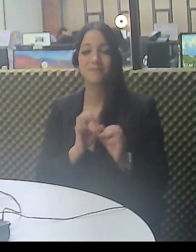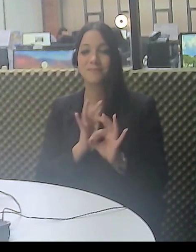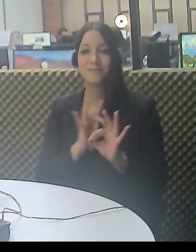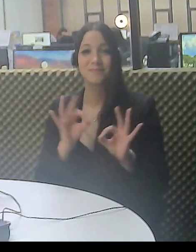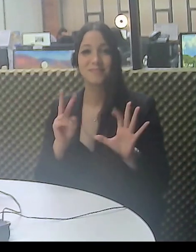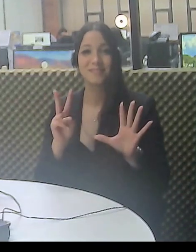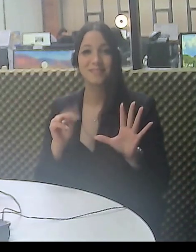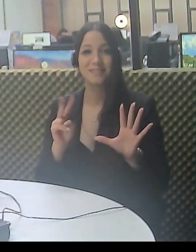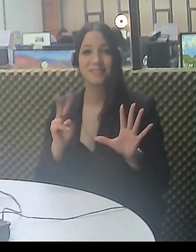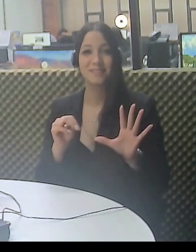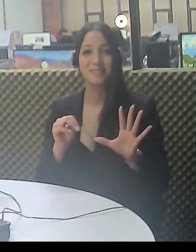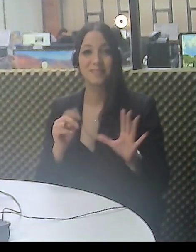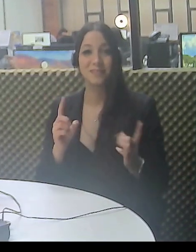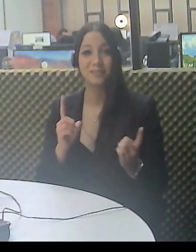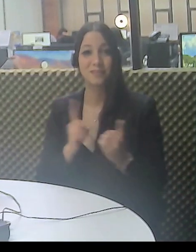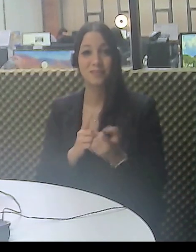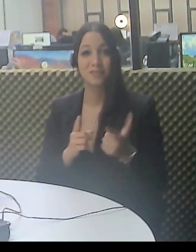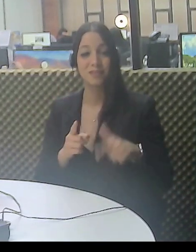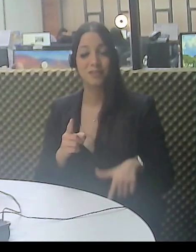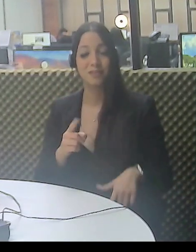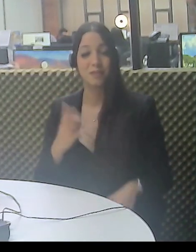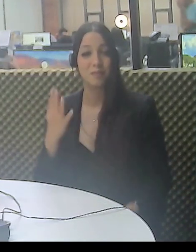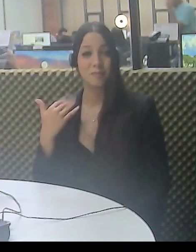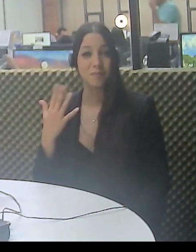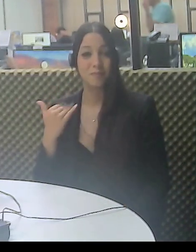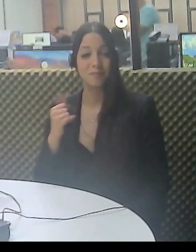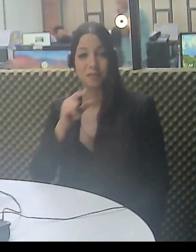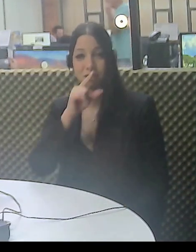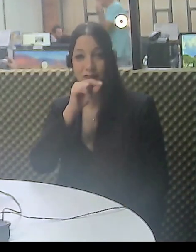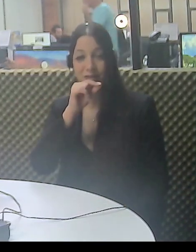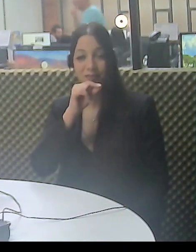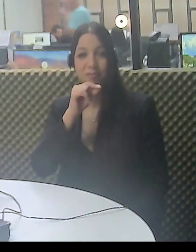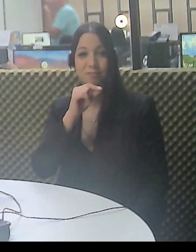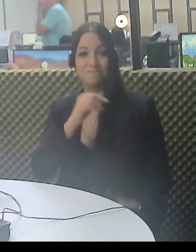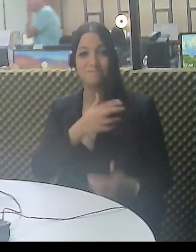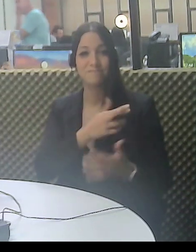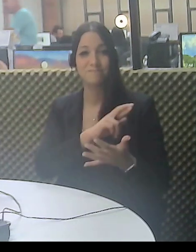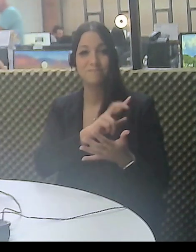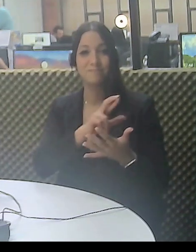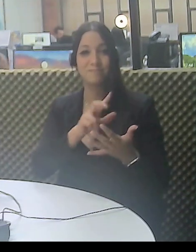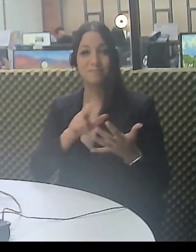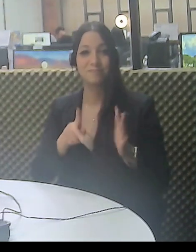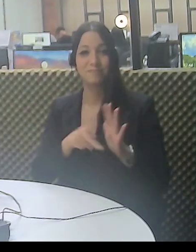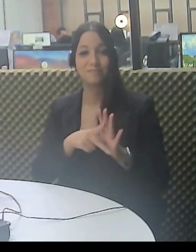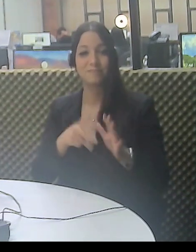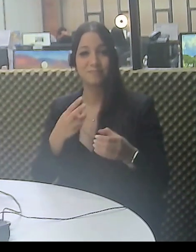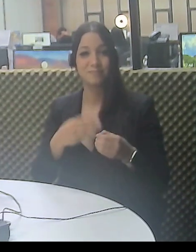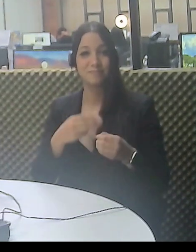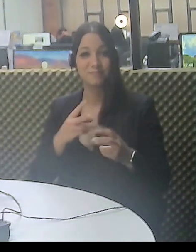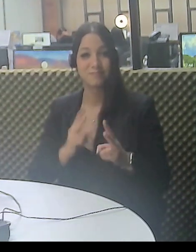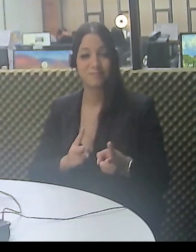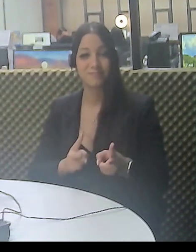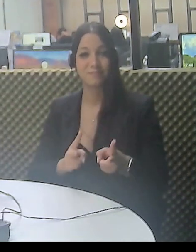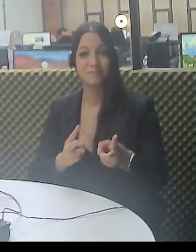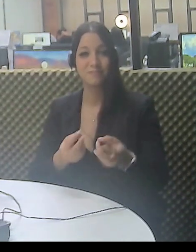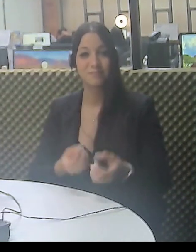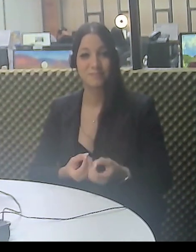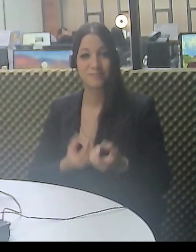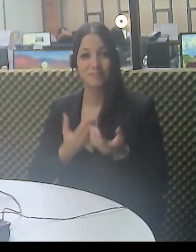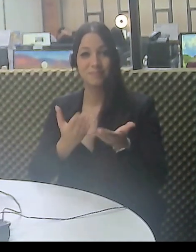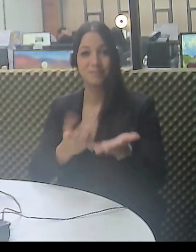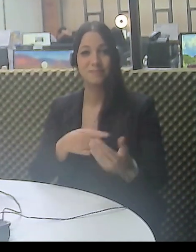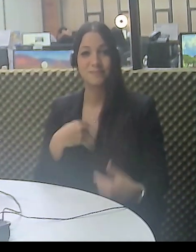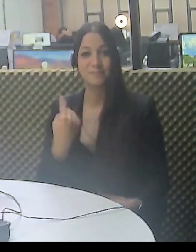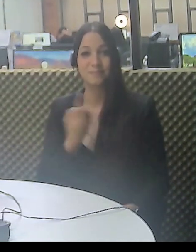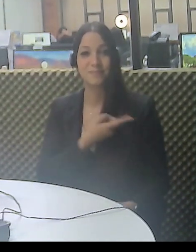final de semana. A gente se vê no Verão no Parque 2023 e nas diversas atividades que o município segue proporcionando a todos